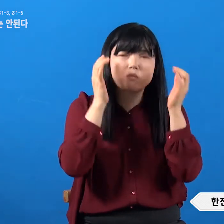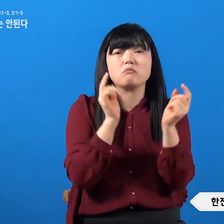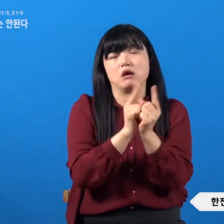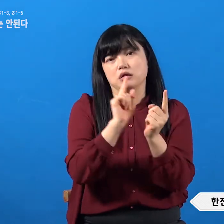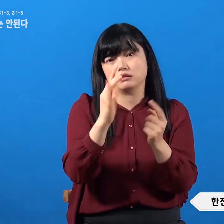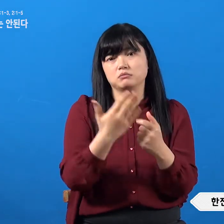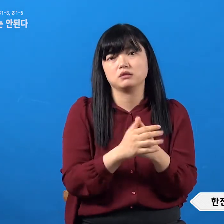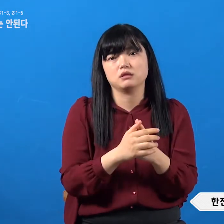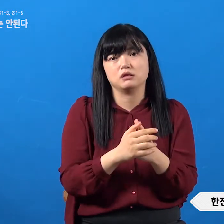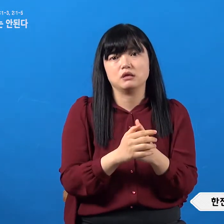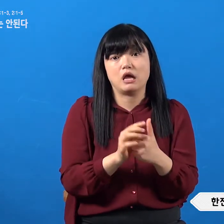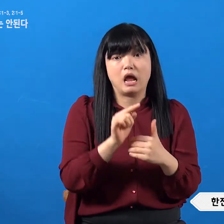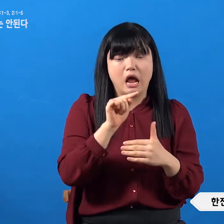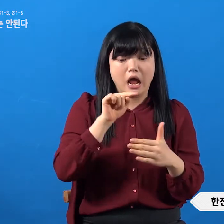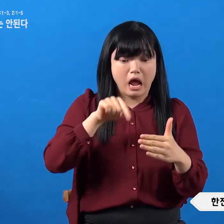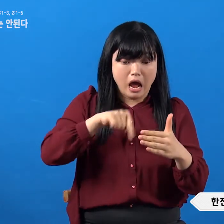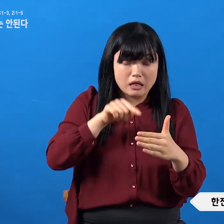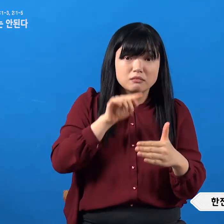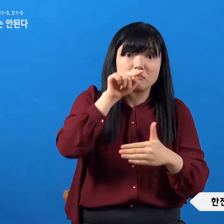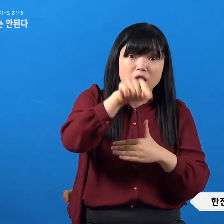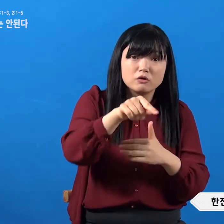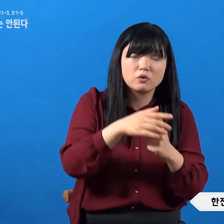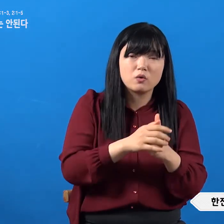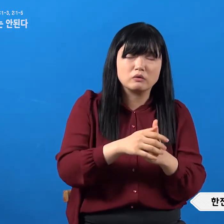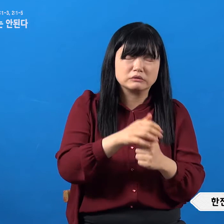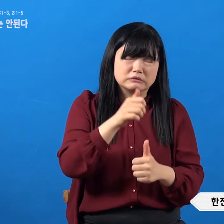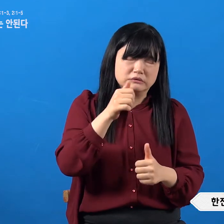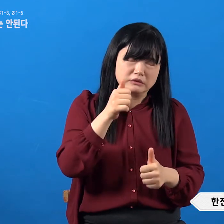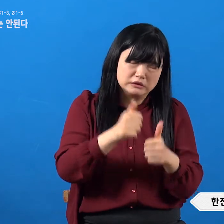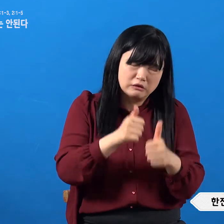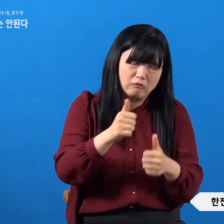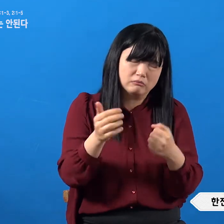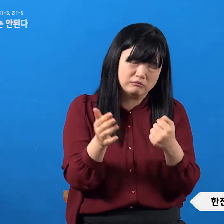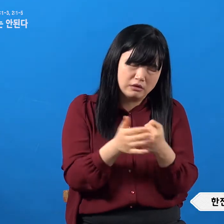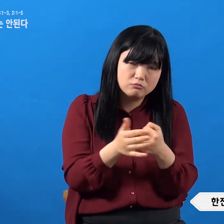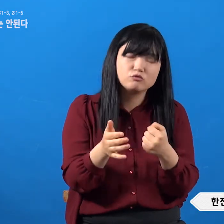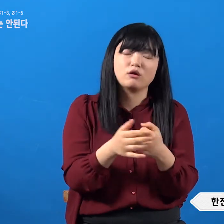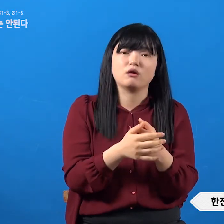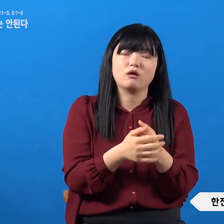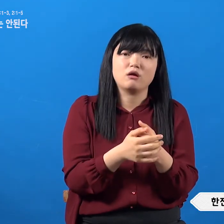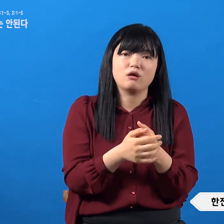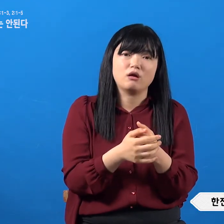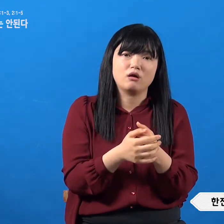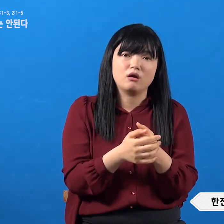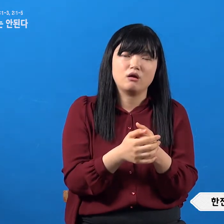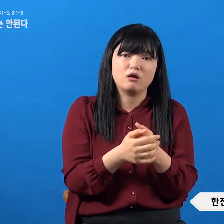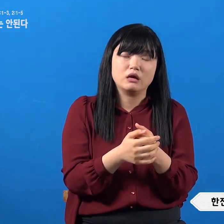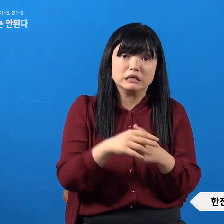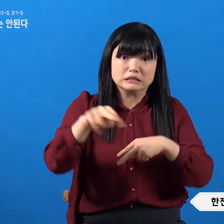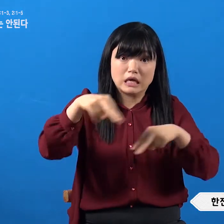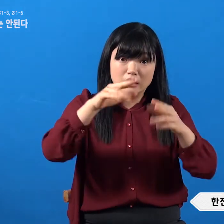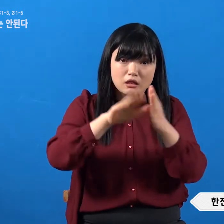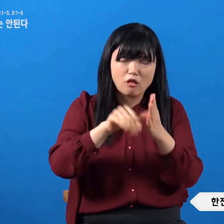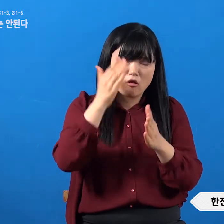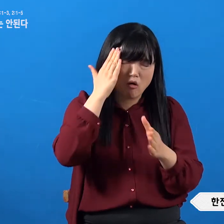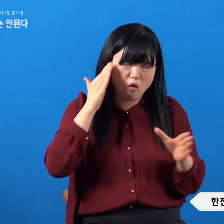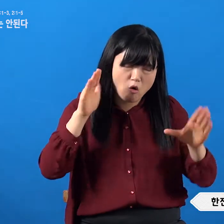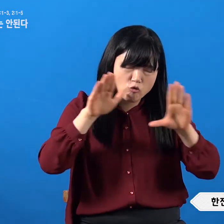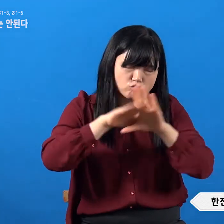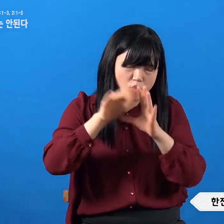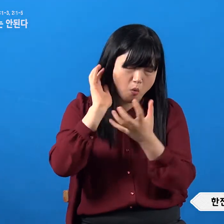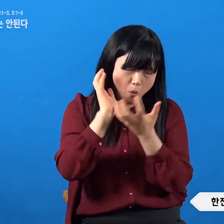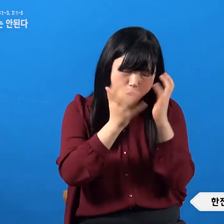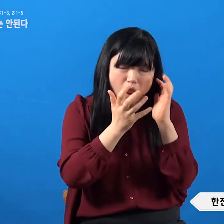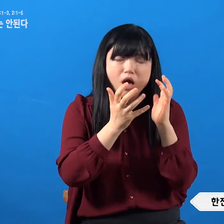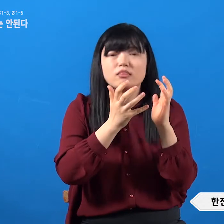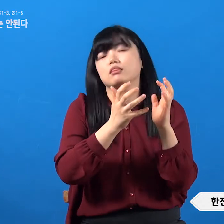되었습니다. 안팎으로 닥치는 이런 시련으로 말미암아 이 사사시대는 어둠과